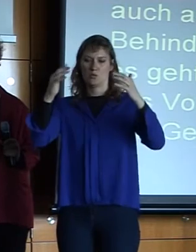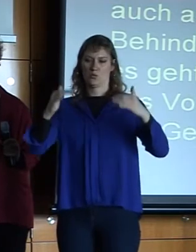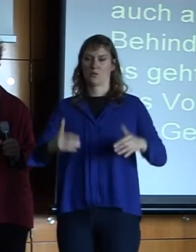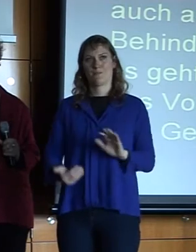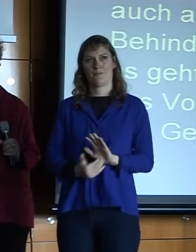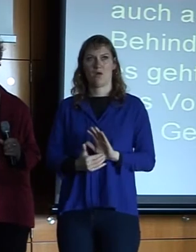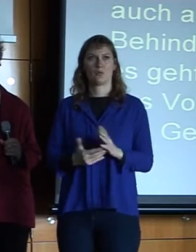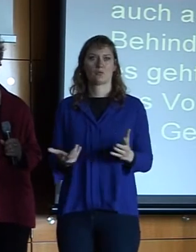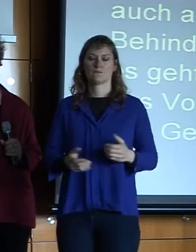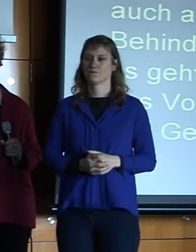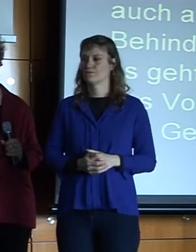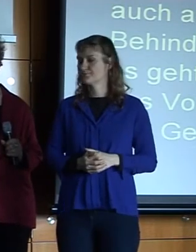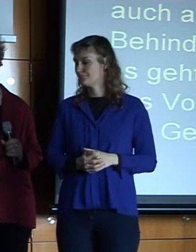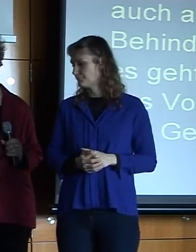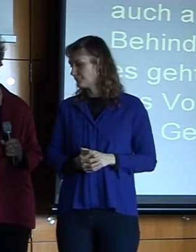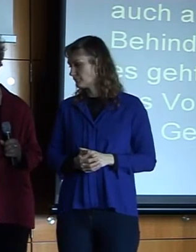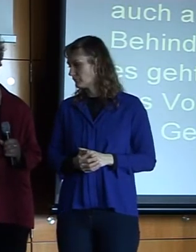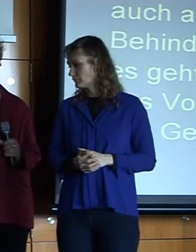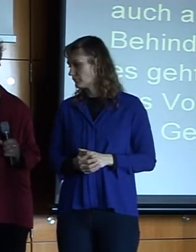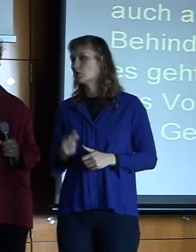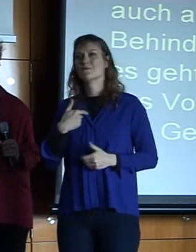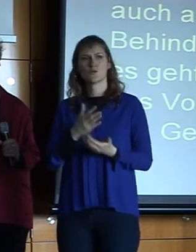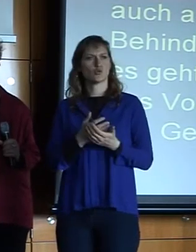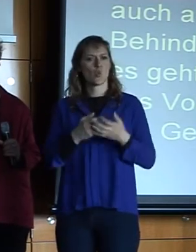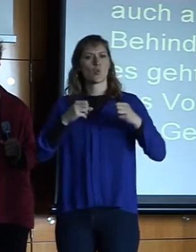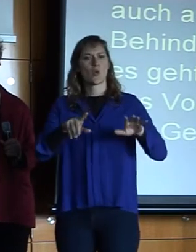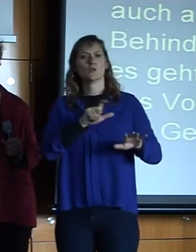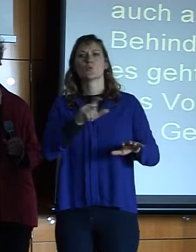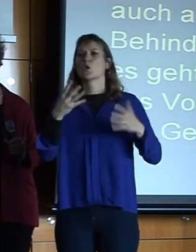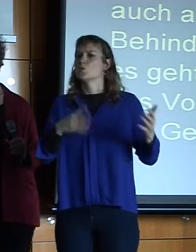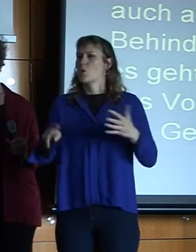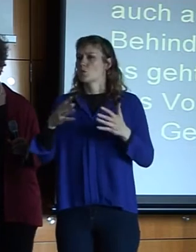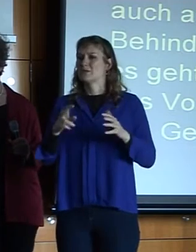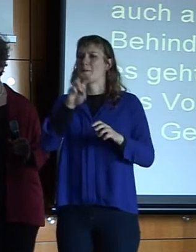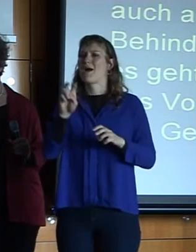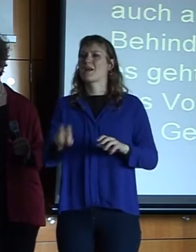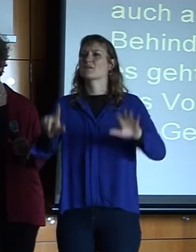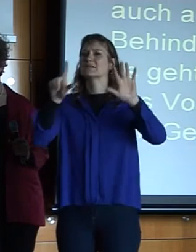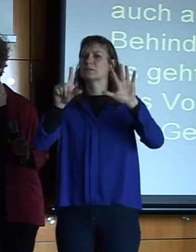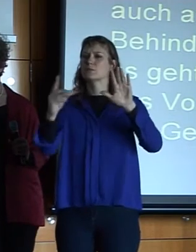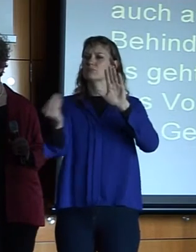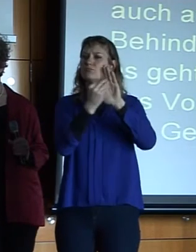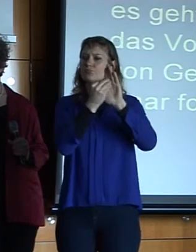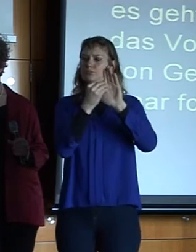müssen. Wir haben zwar seit 1999 im Paragraph 7